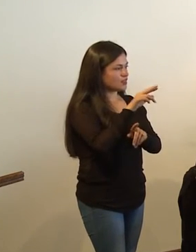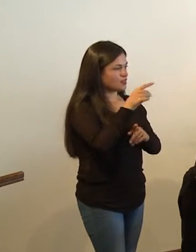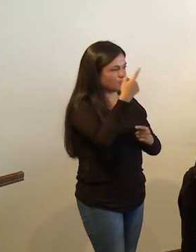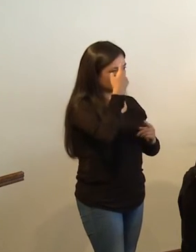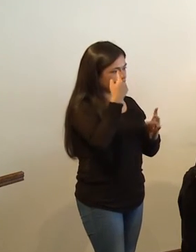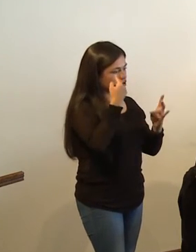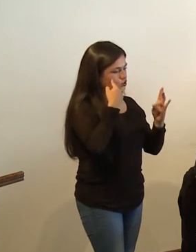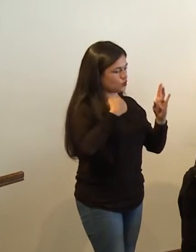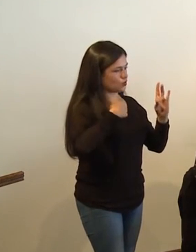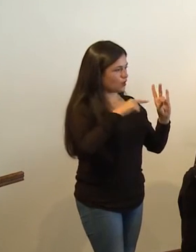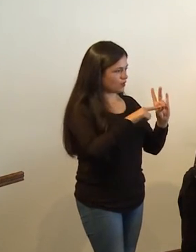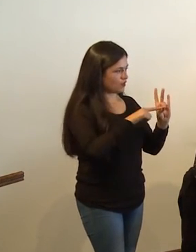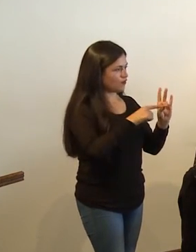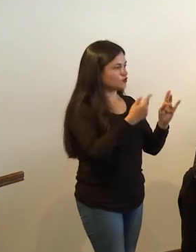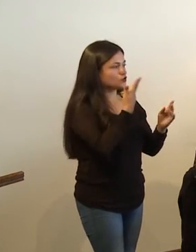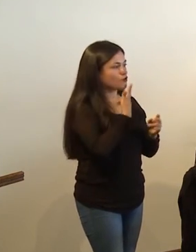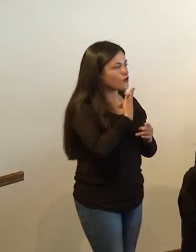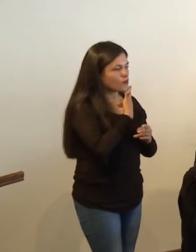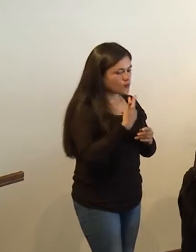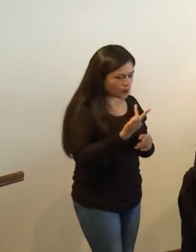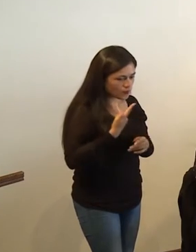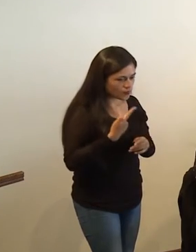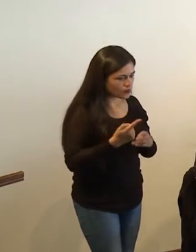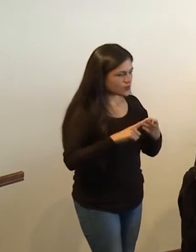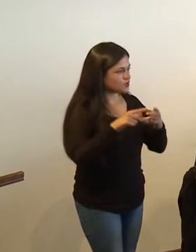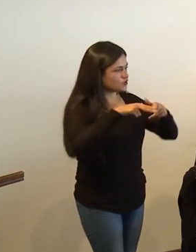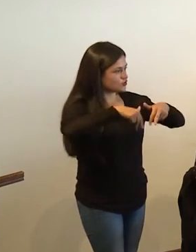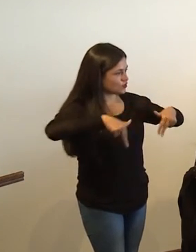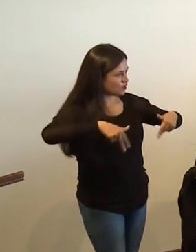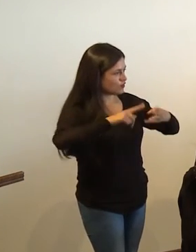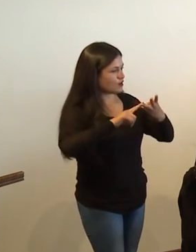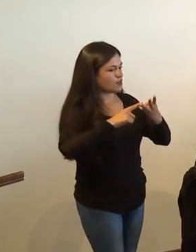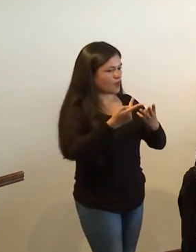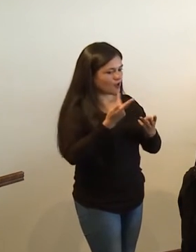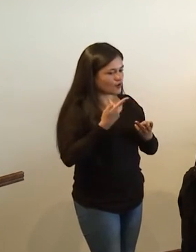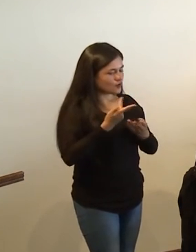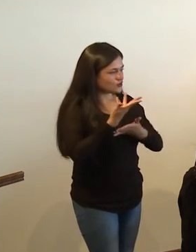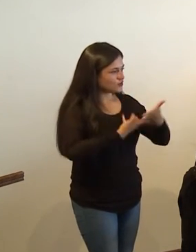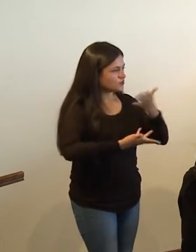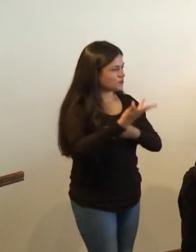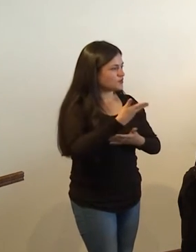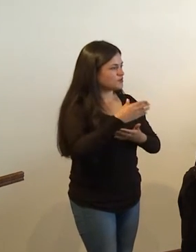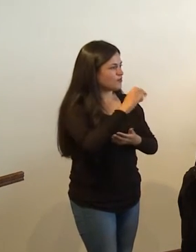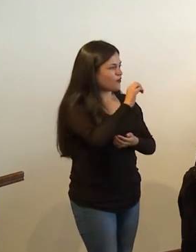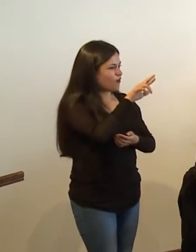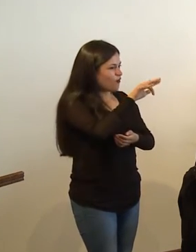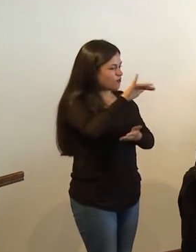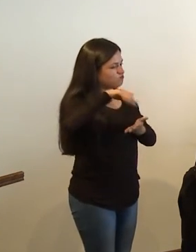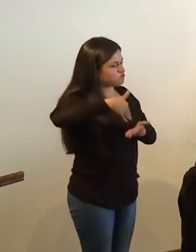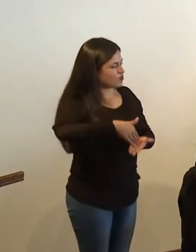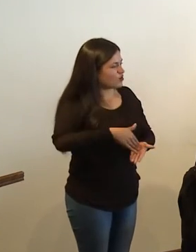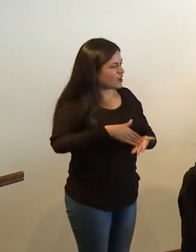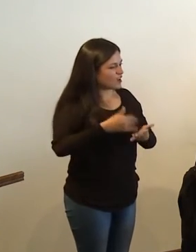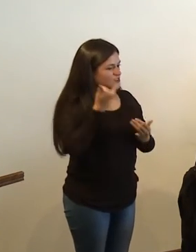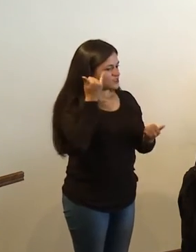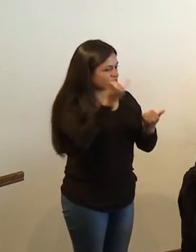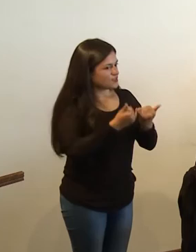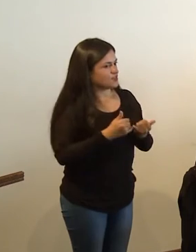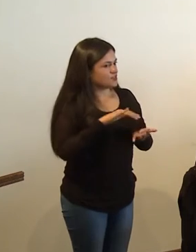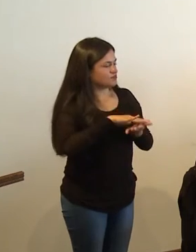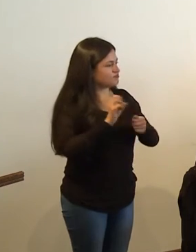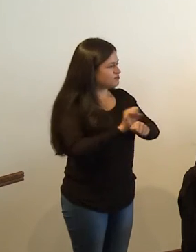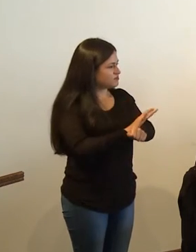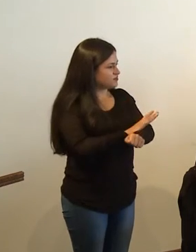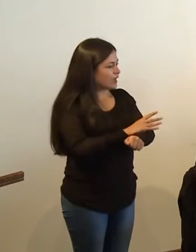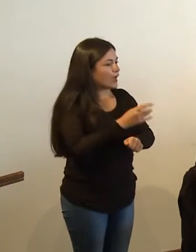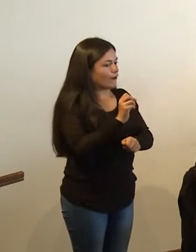en compromiso mutuo, solidaridad, lo que nos mandó Alfredo, coraje, dignidad, o sea, unos sentidos que hace que